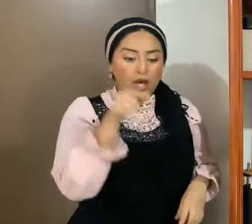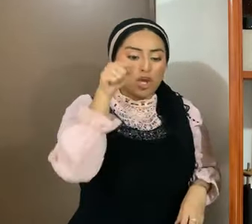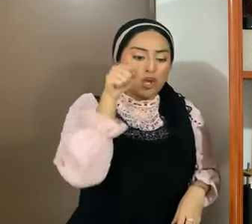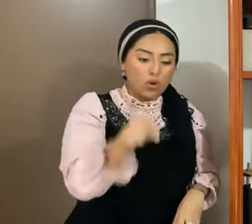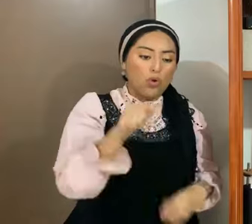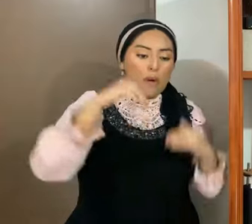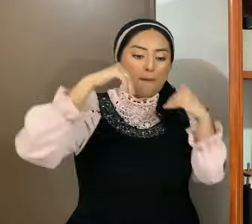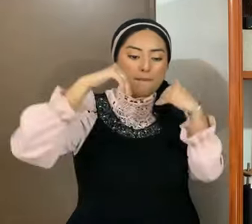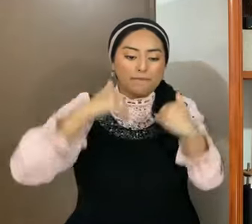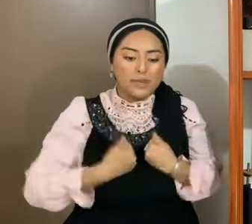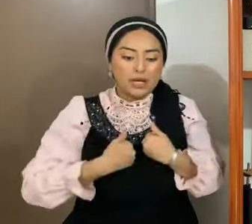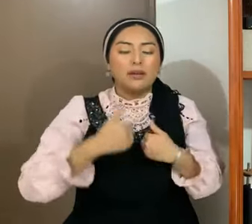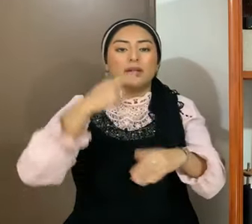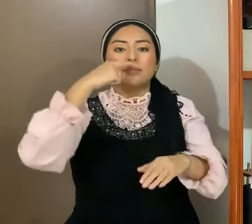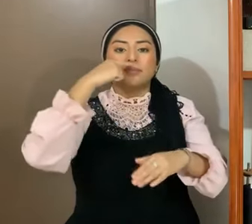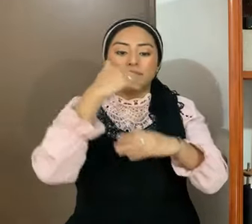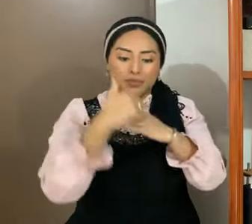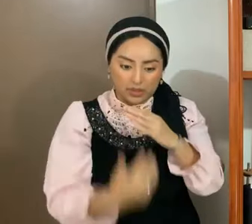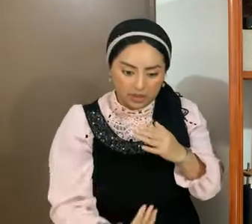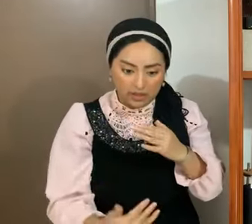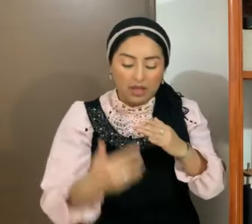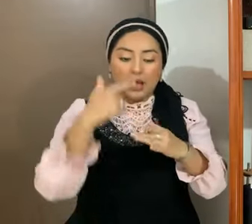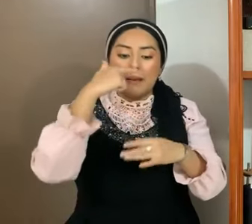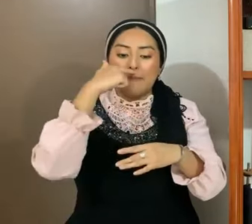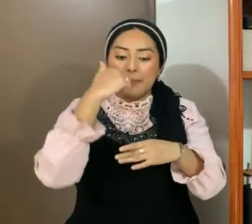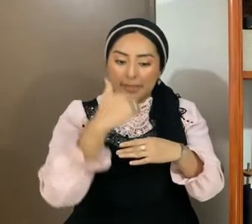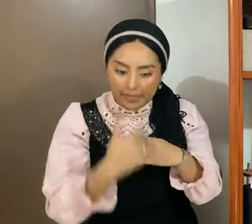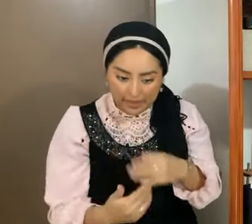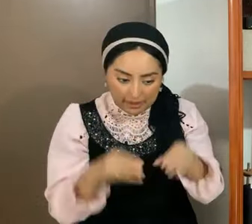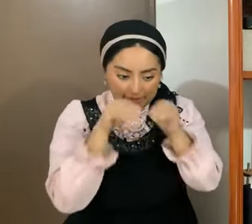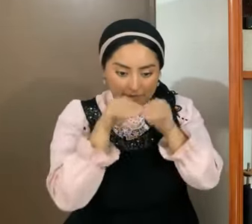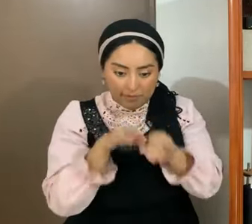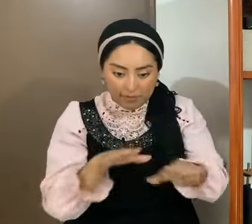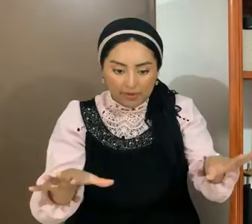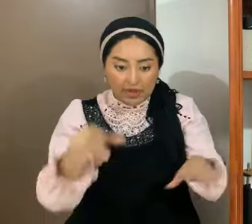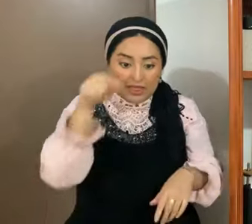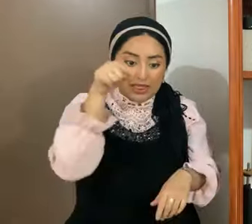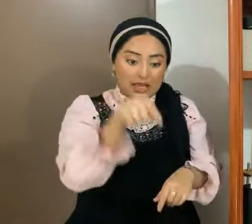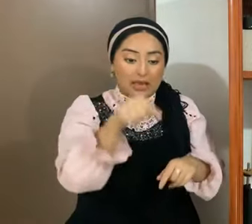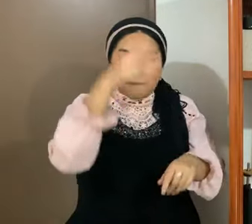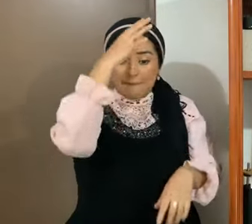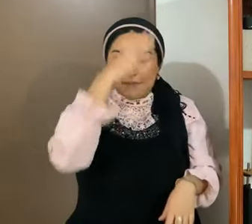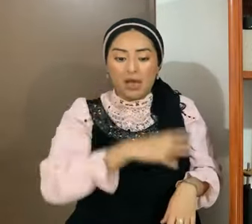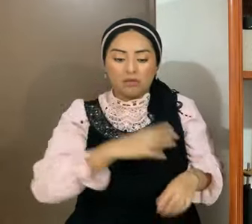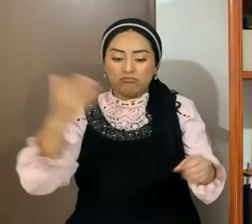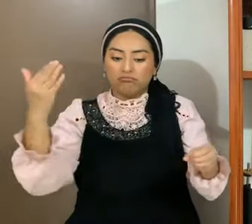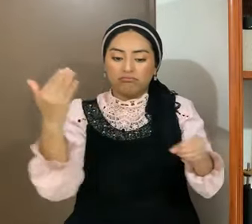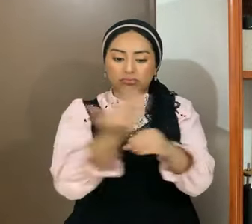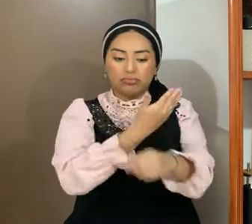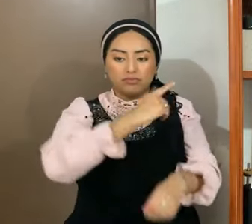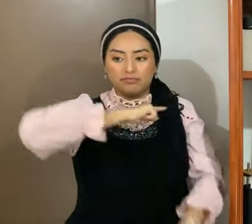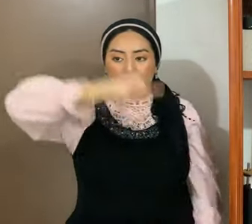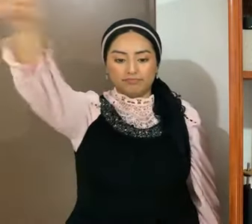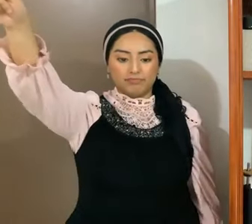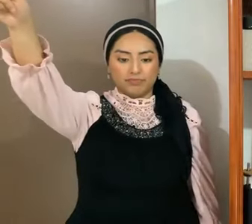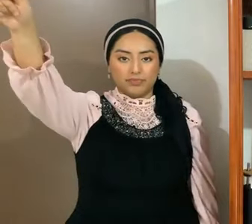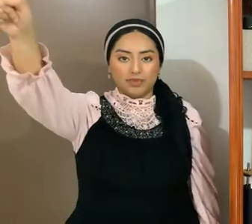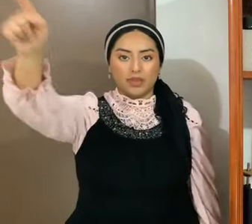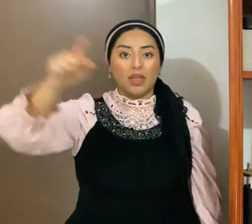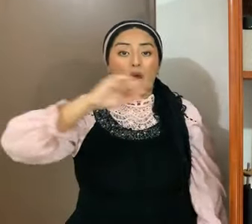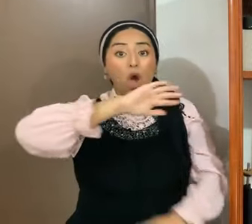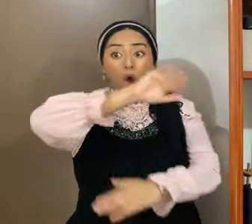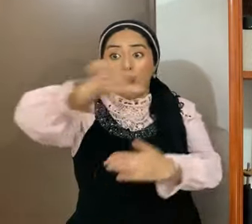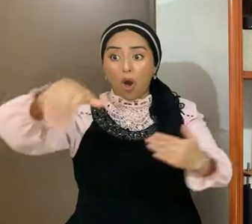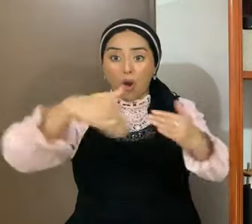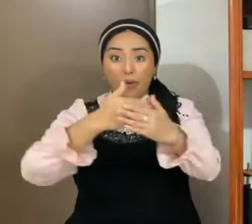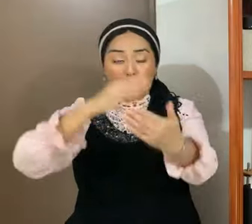culpado de sangre el tal varón. Sangre derramó, será cortado el tal varón de entre su pueblo, a fin de que traigan los hijos